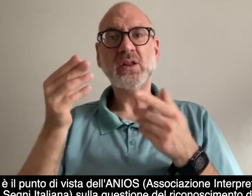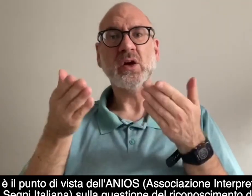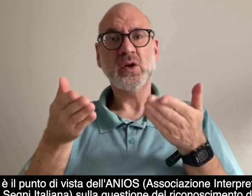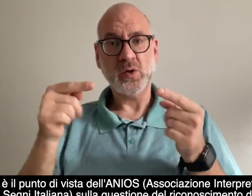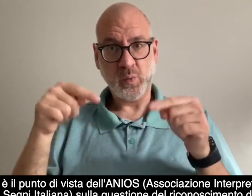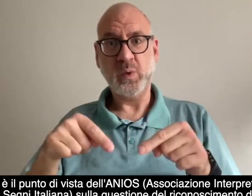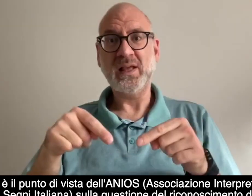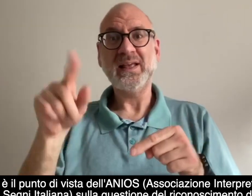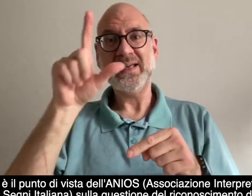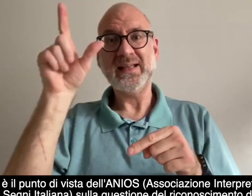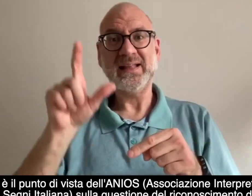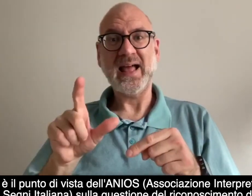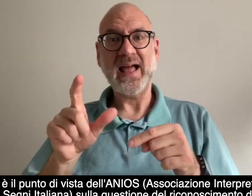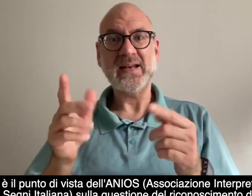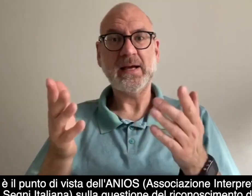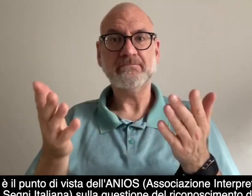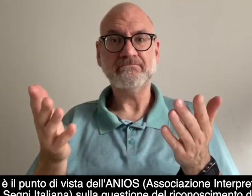proprio conto qui in italia